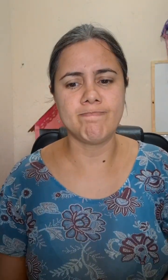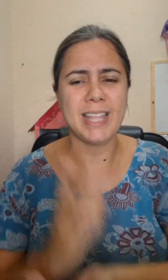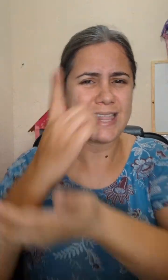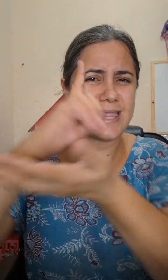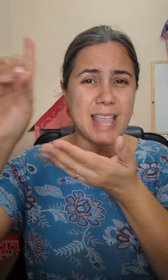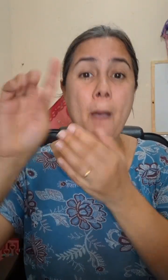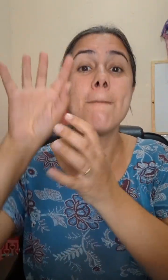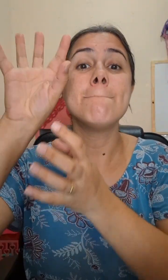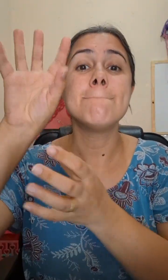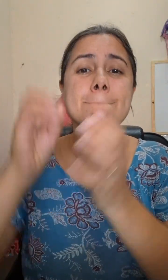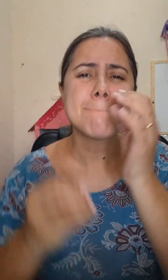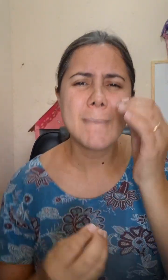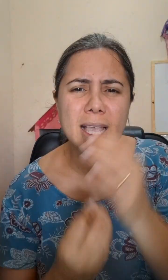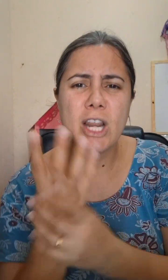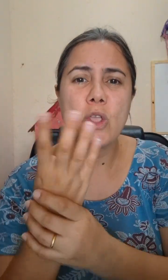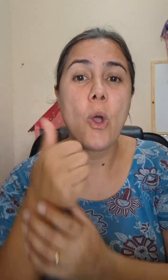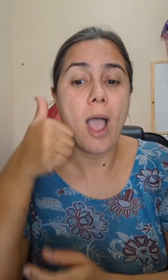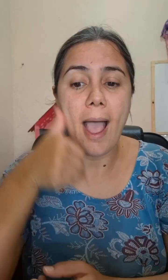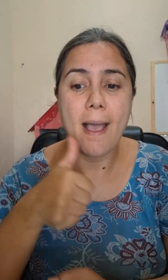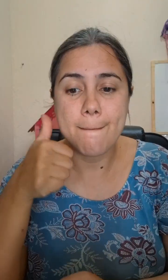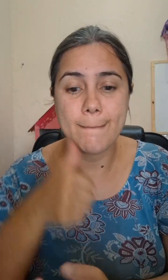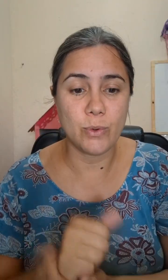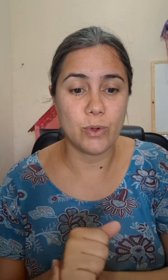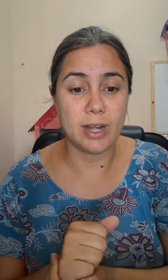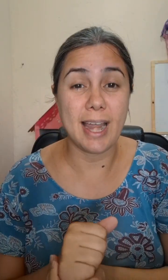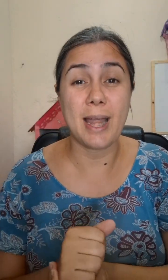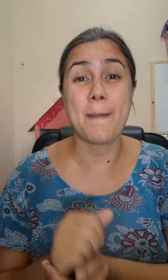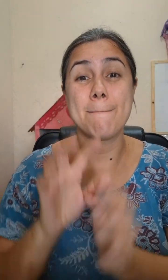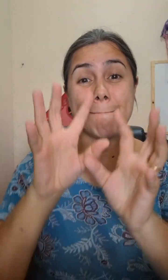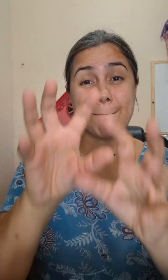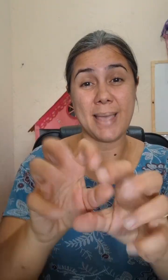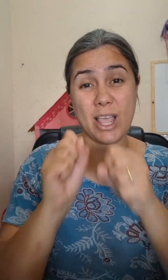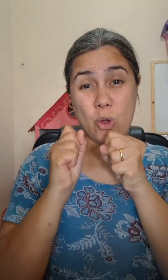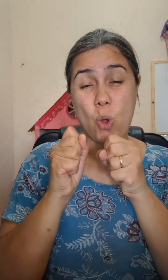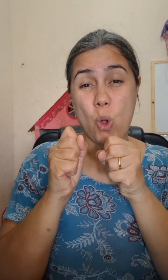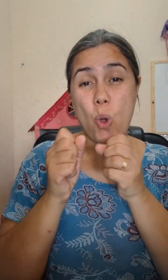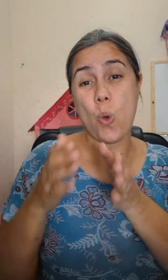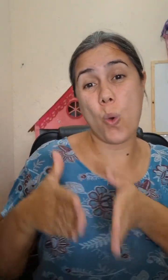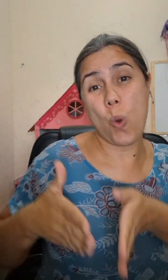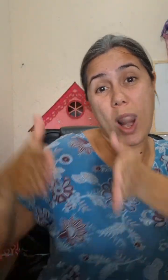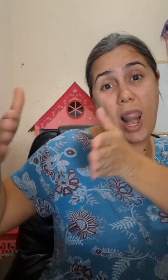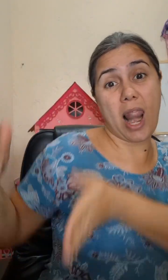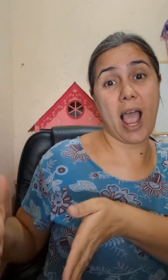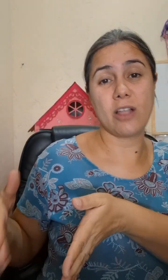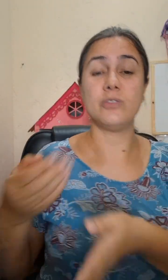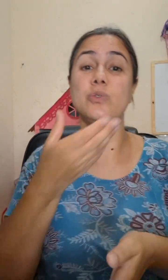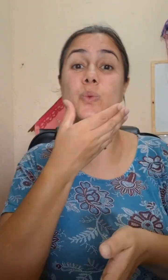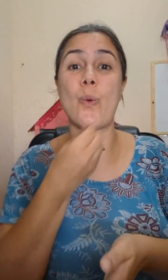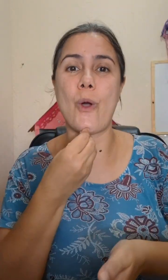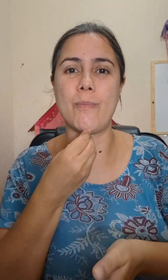lado de Adão, do homem. Pegou o lado dele,